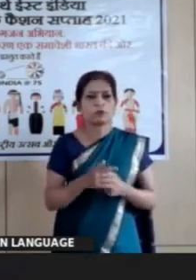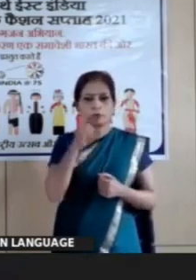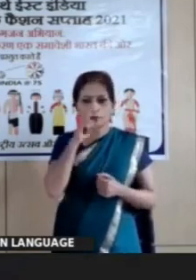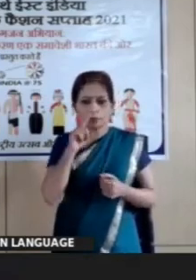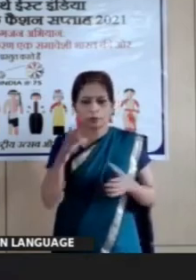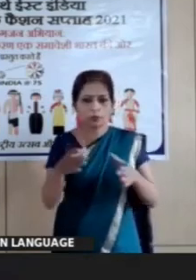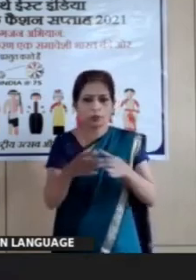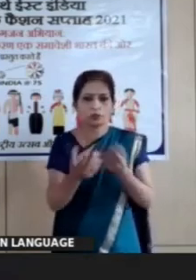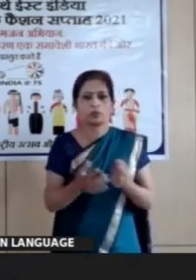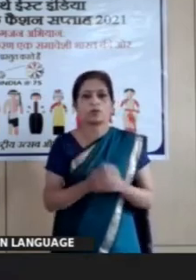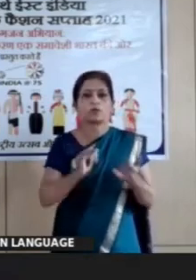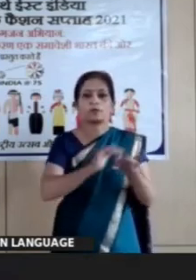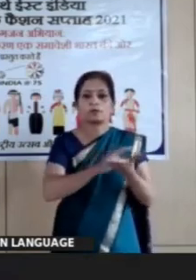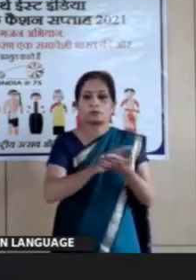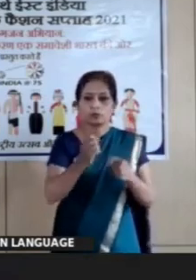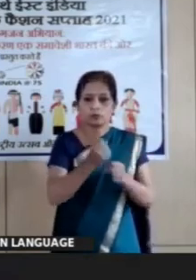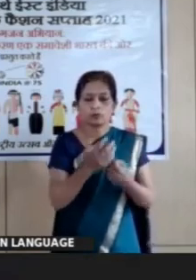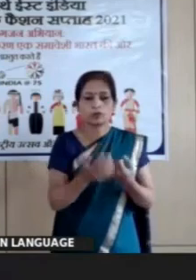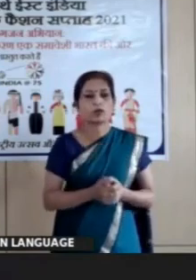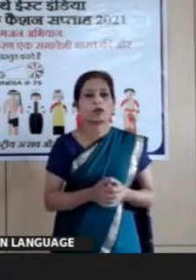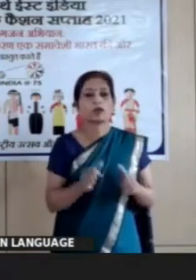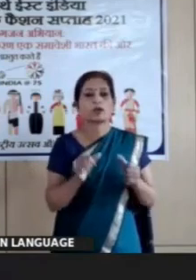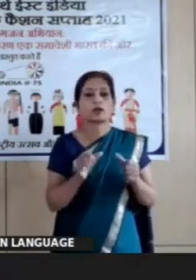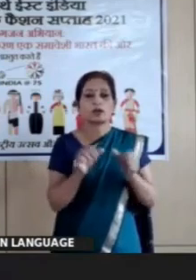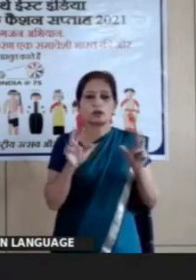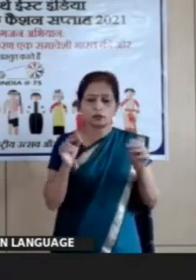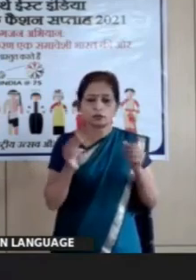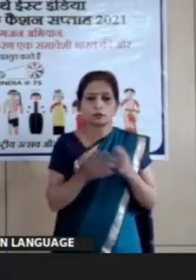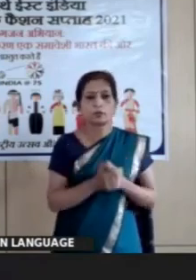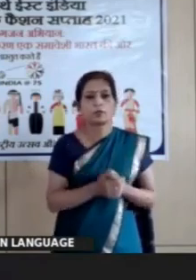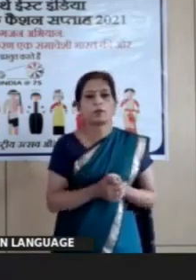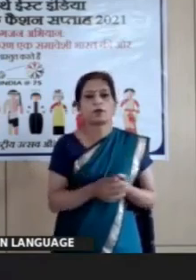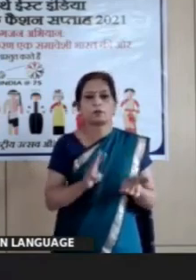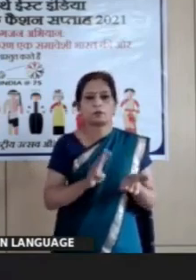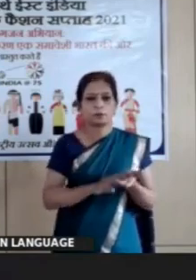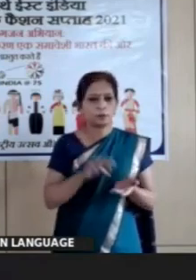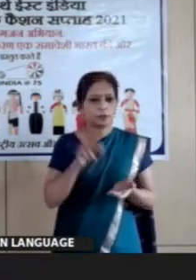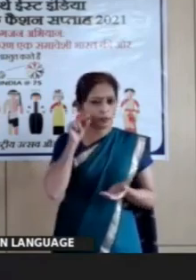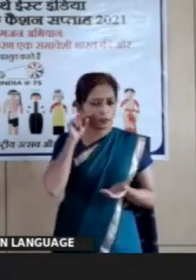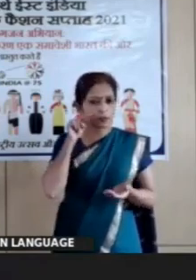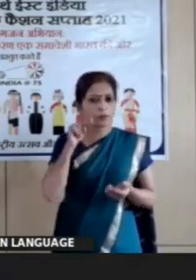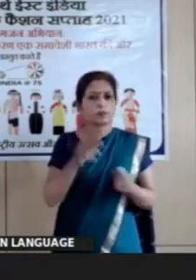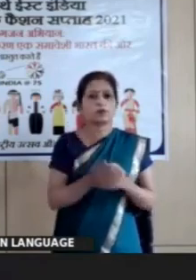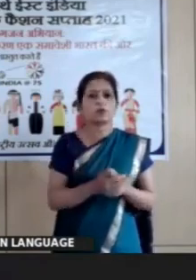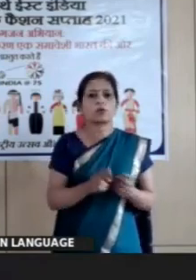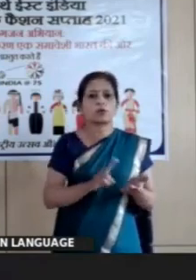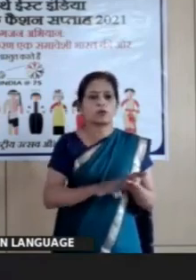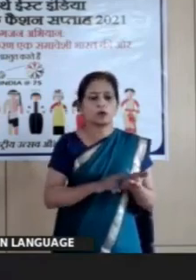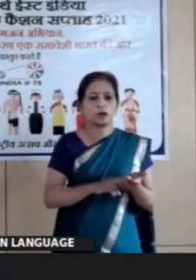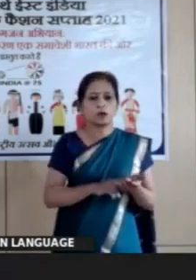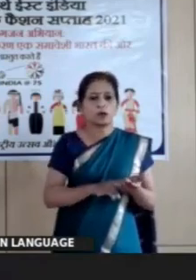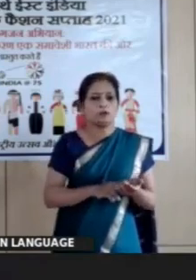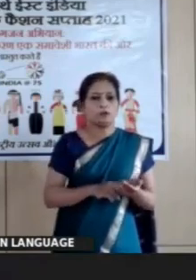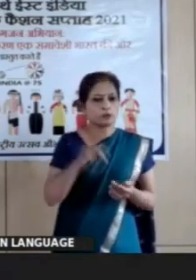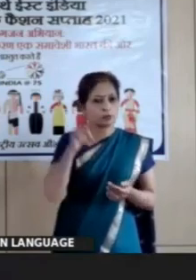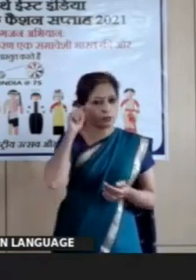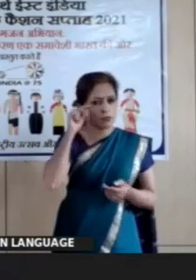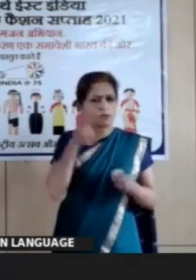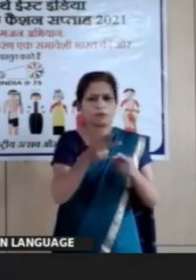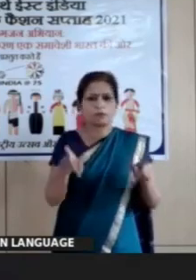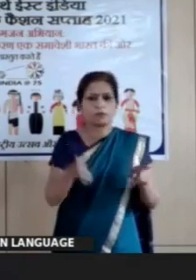अभिभावक संघ एवं अरुणाचल प्रदेश, असम, मणिपुर, मेघालय, मिजोरम, नागालैंड, सिक्किम और त्रिपुरा